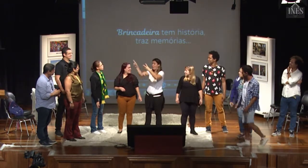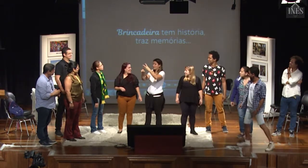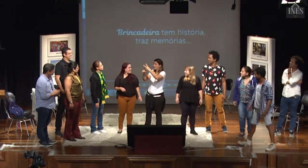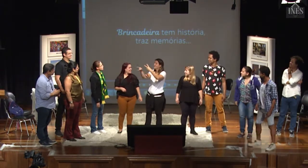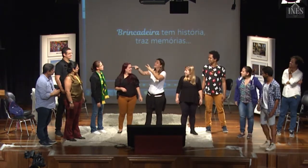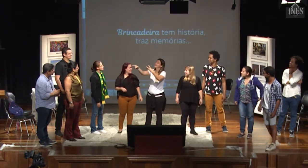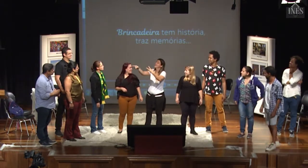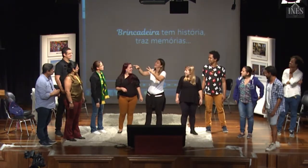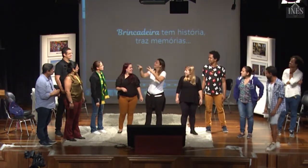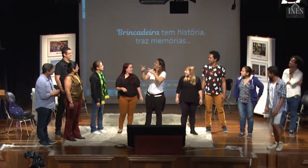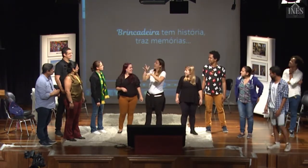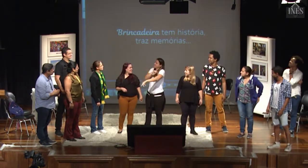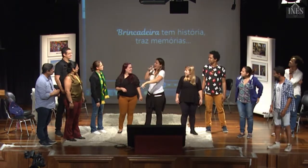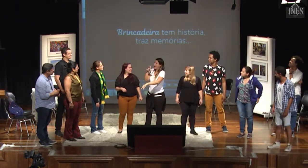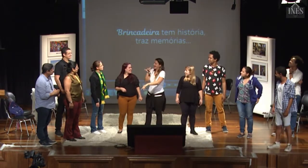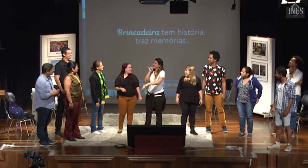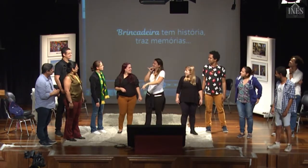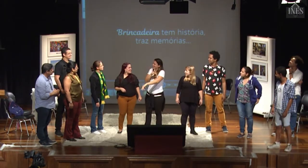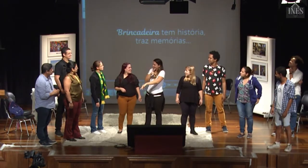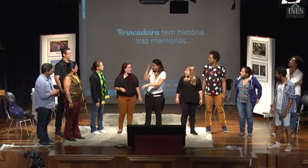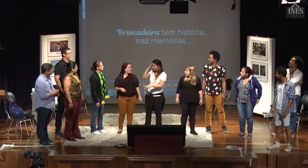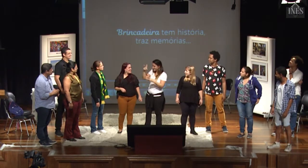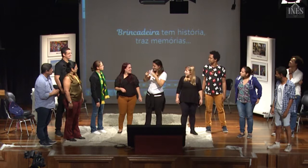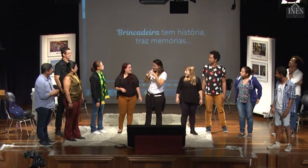Eram três frases. Quantas frases eram? Era...